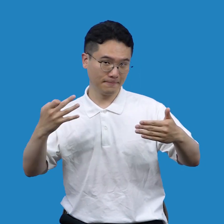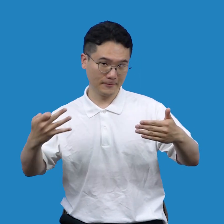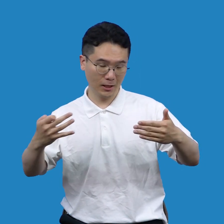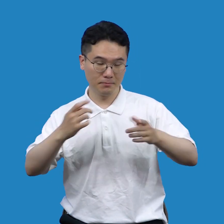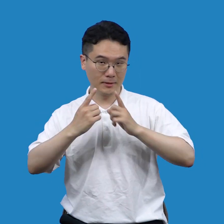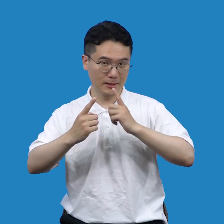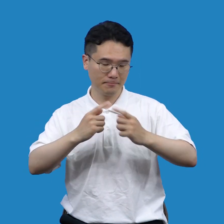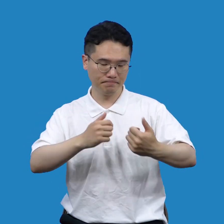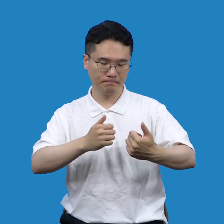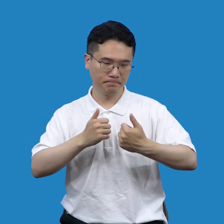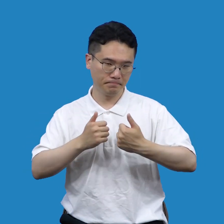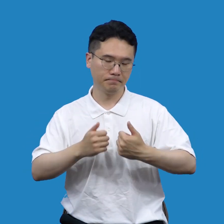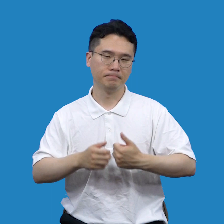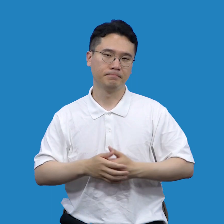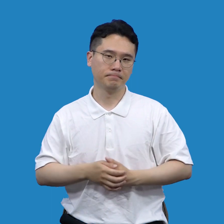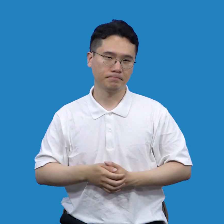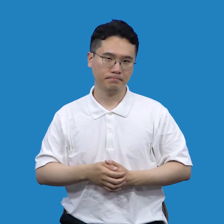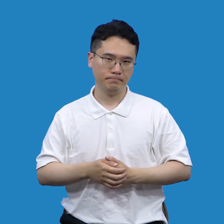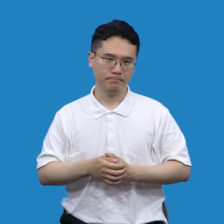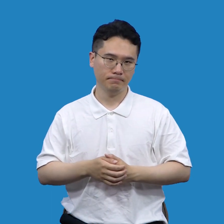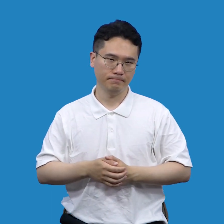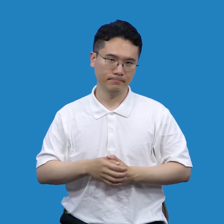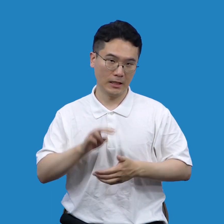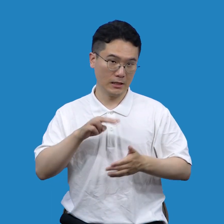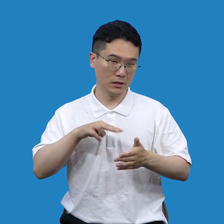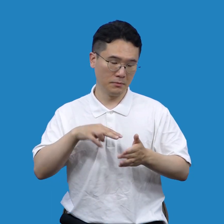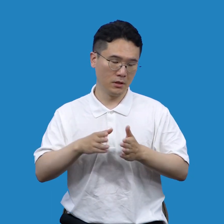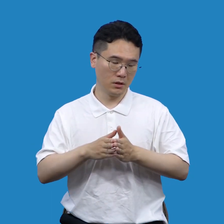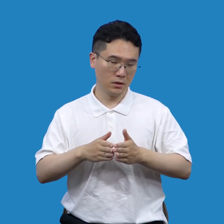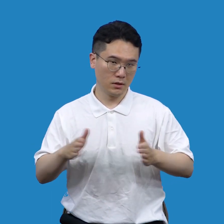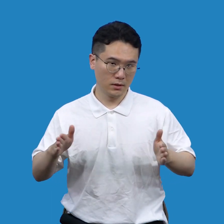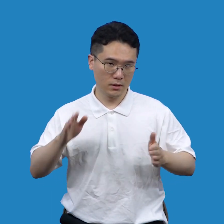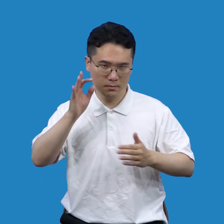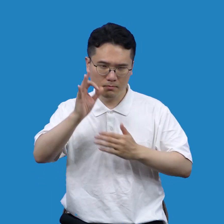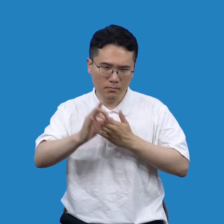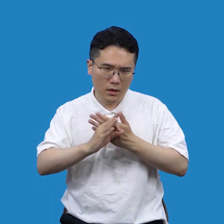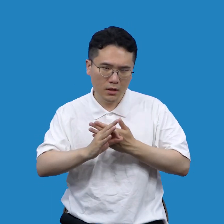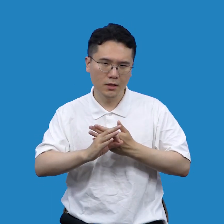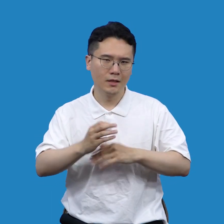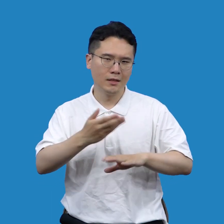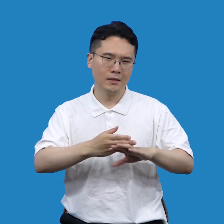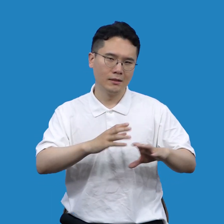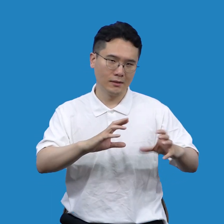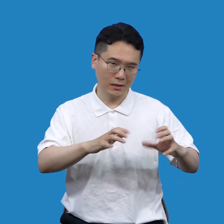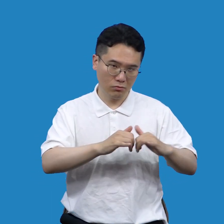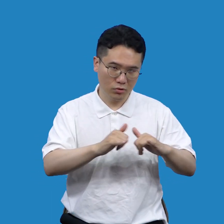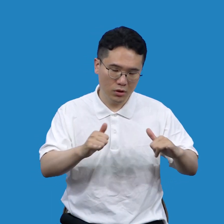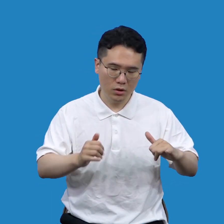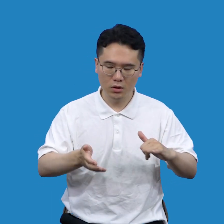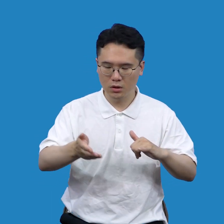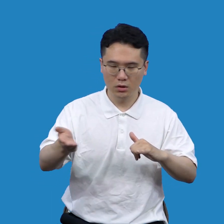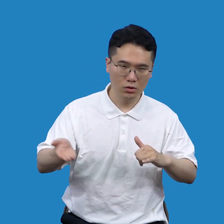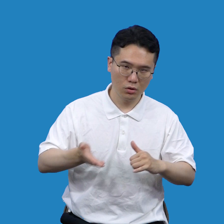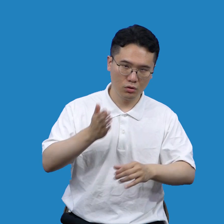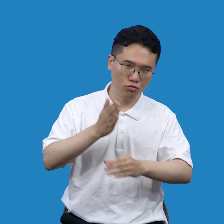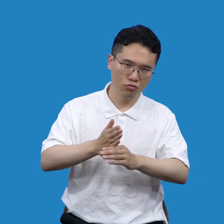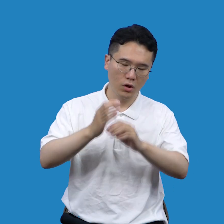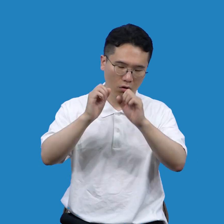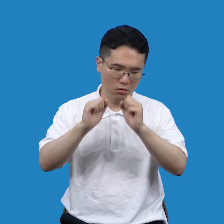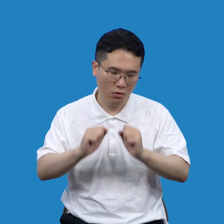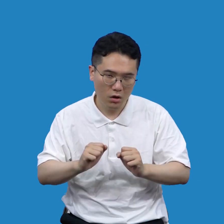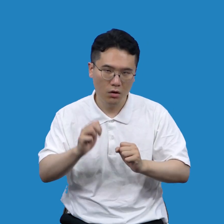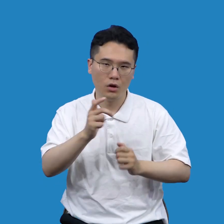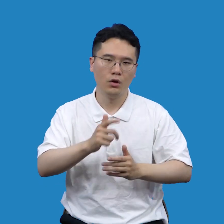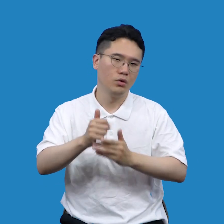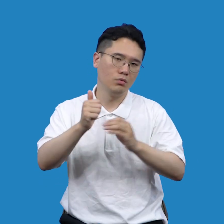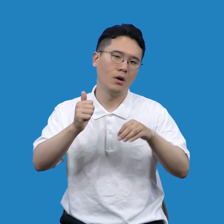말씀을 같이 읽겠습니다. 민수기 9장 14절 다 같이 시작. 만일 타국인이 너희 중에 거류하여